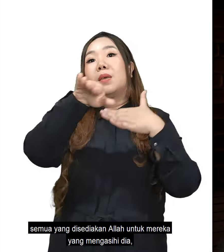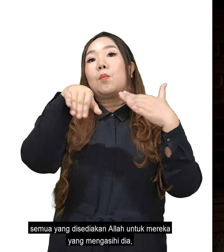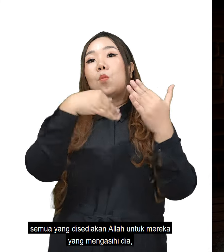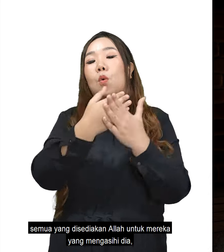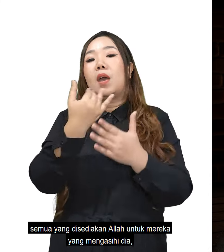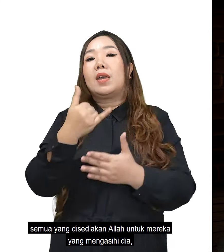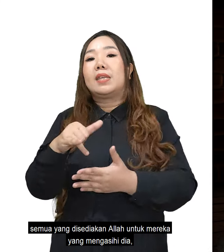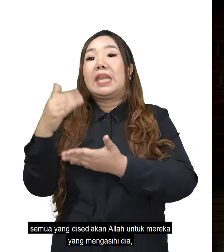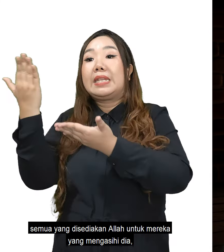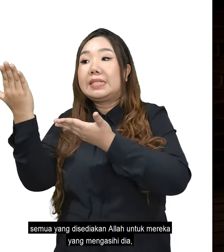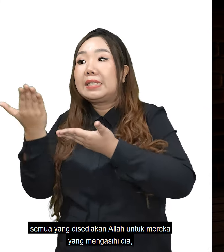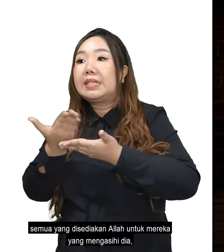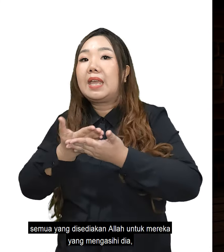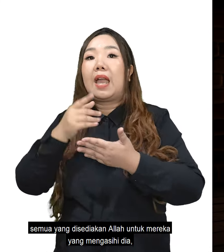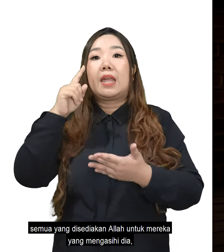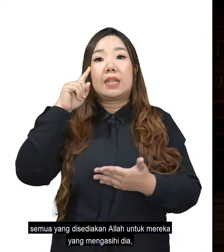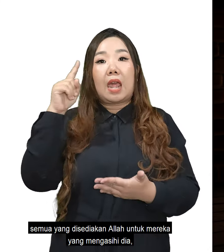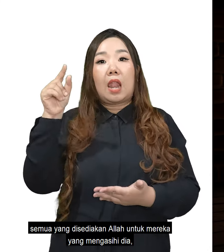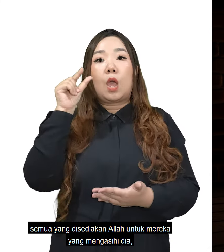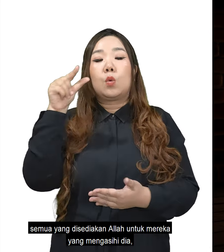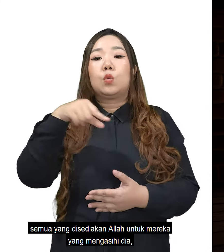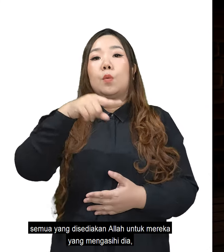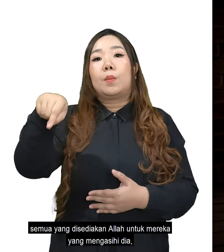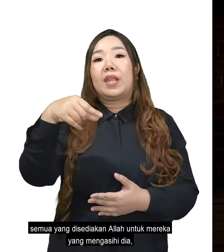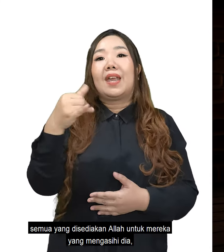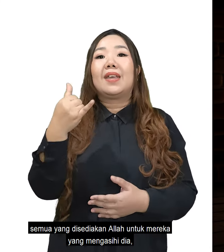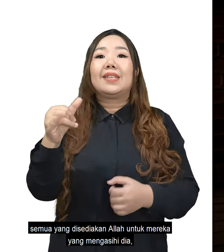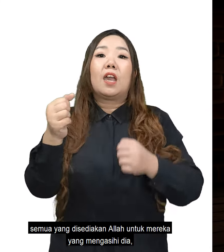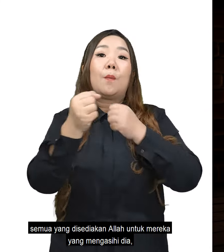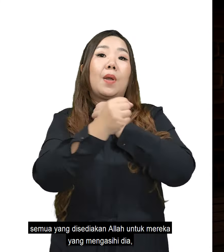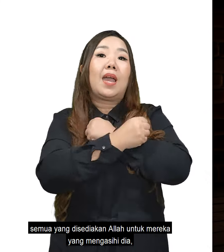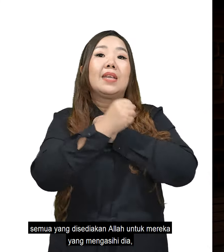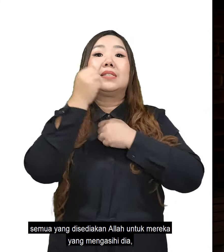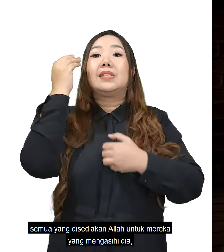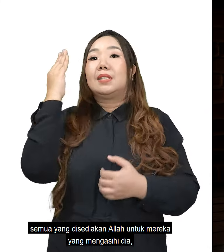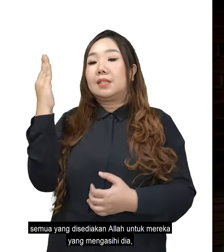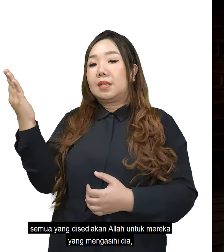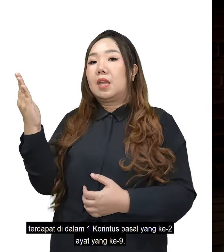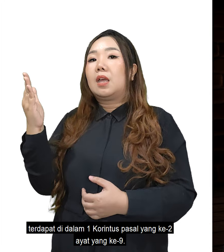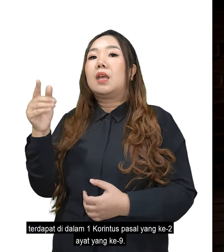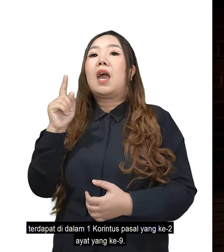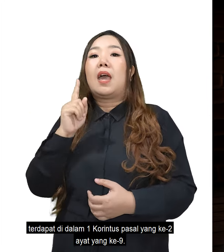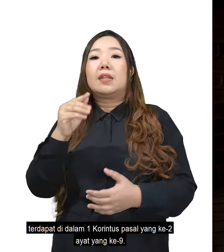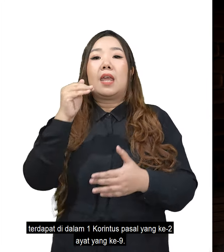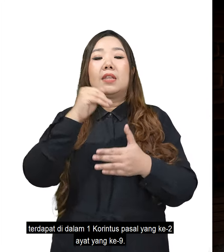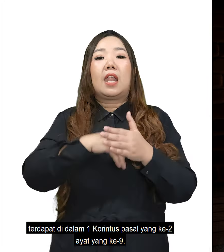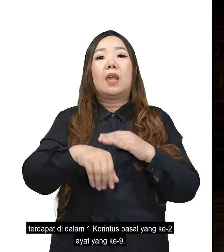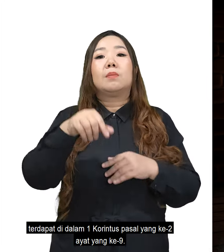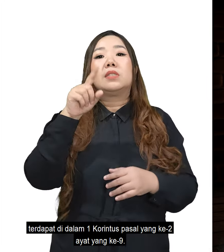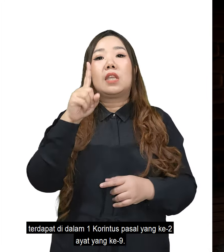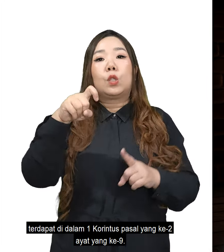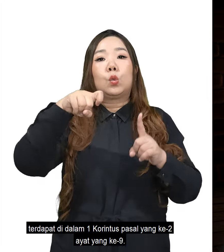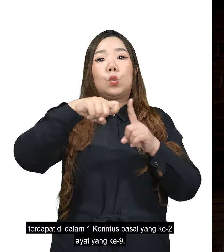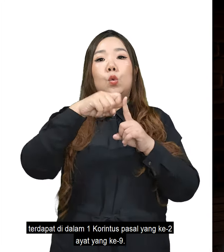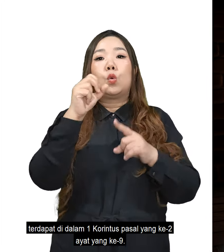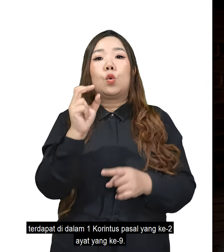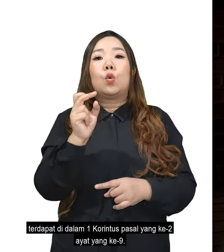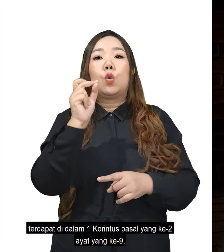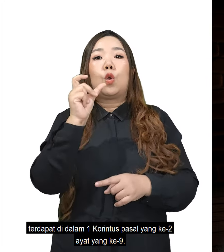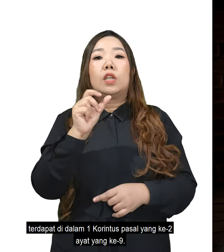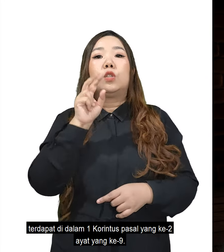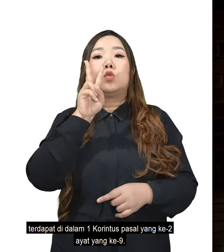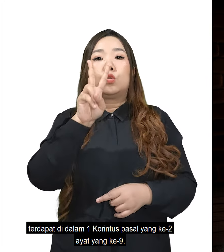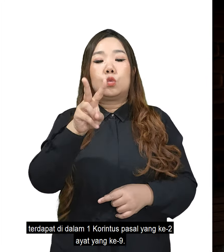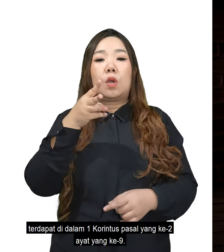semua yang disediakan Allah untuk mereka yang mengasihi dia terdapat di dalam 1 Korintus